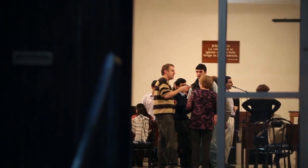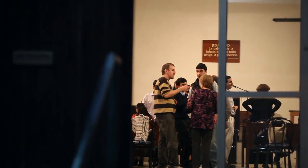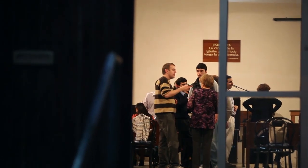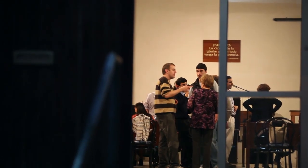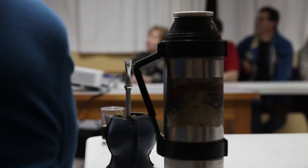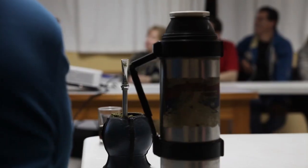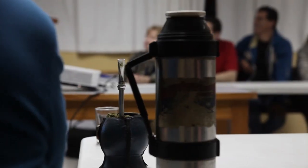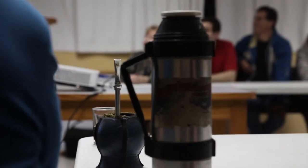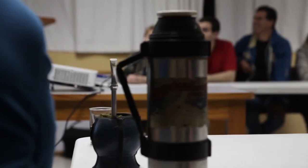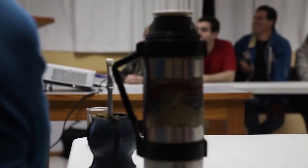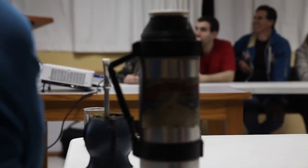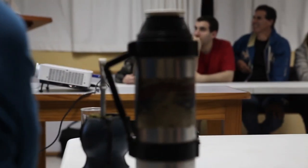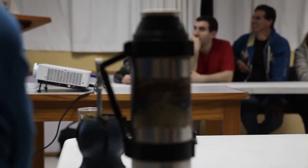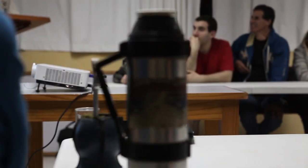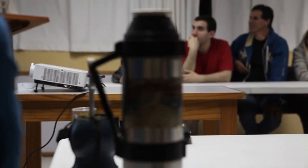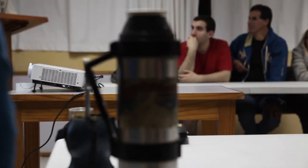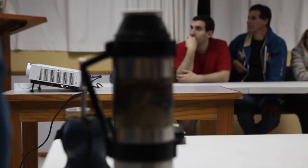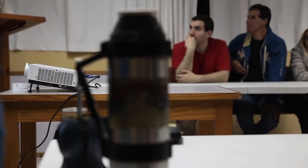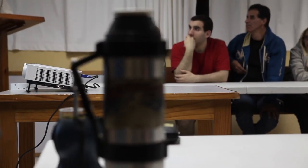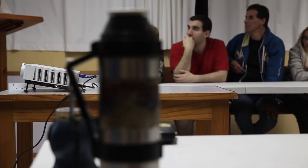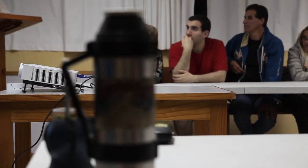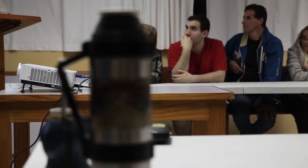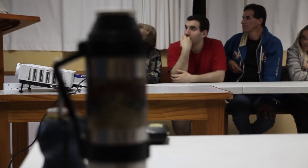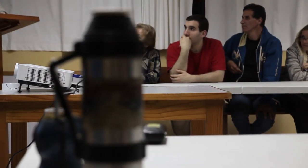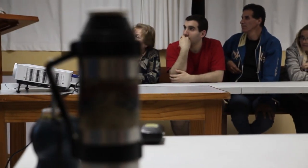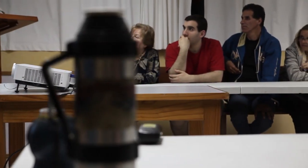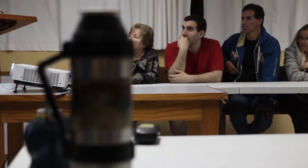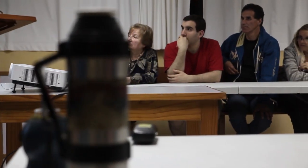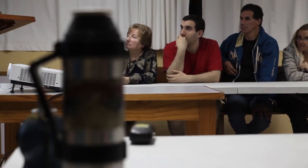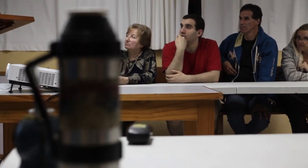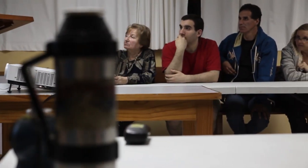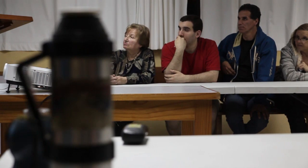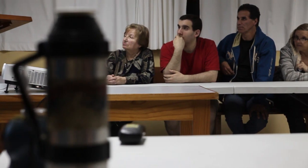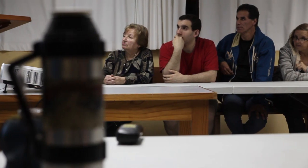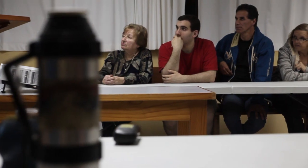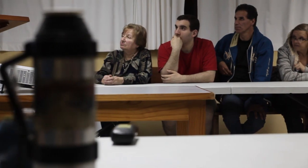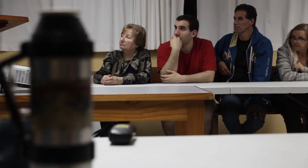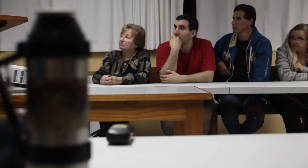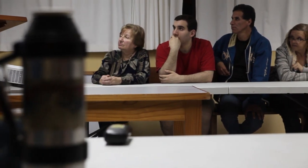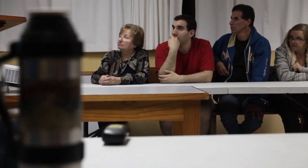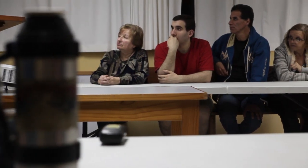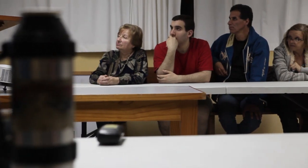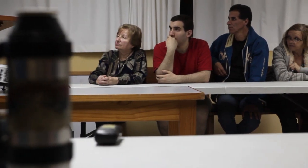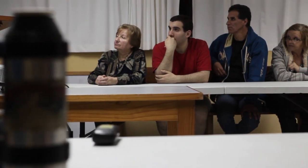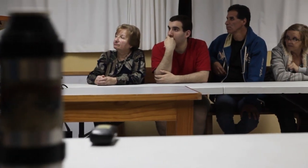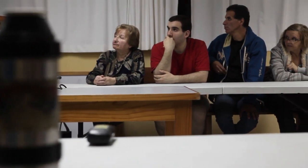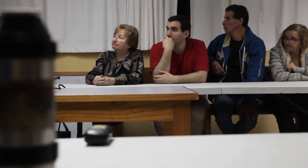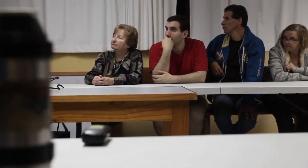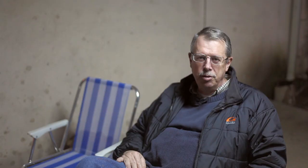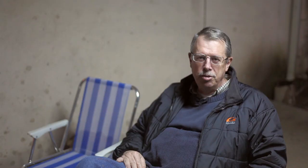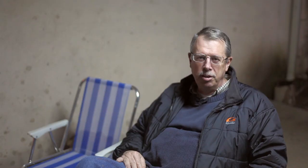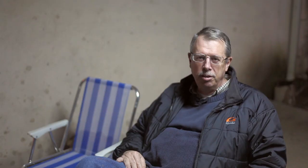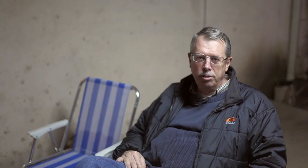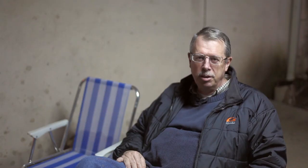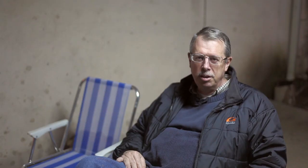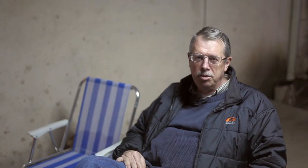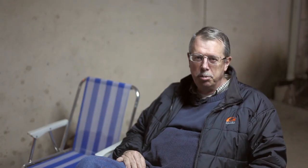ignorant of the deaf community. And since they've come to our churches, it's opened our eyes, given us a vision of what needs to be